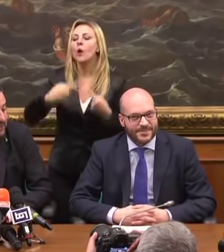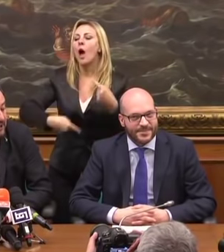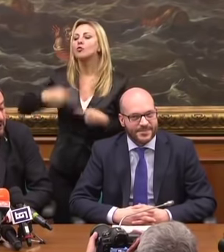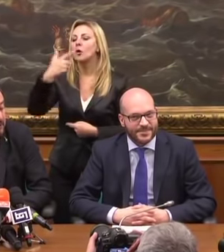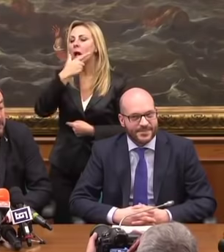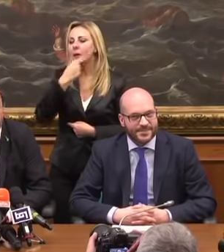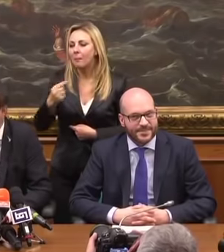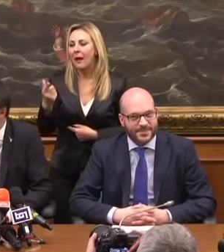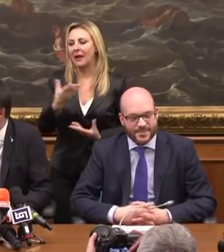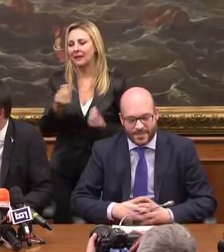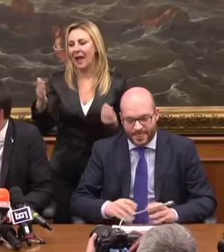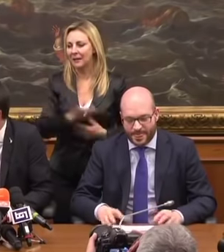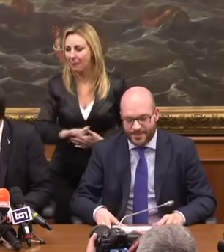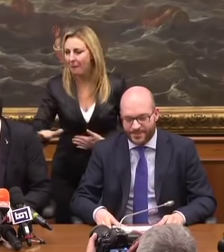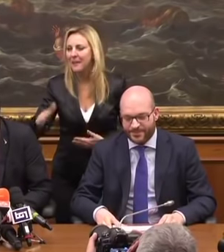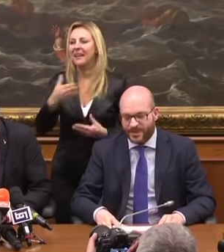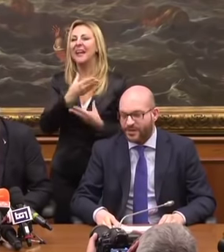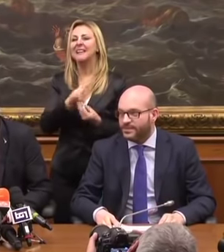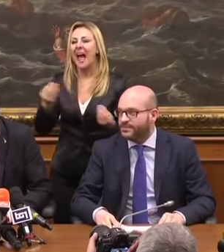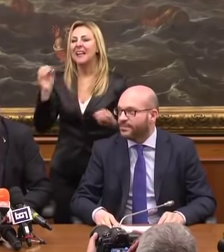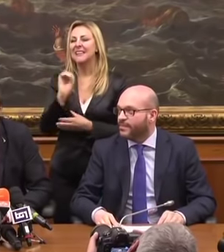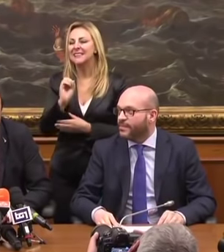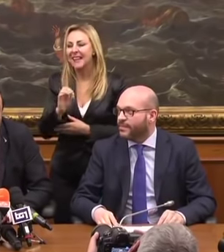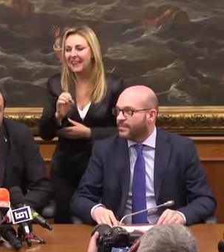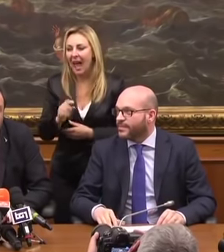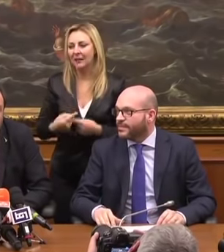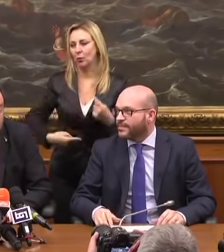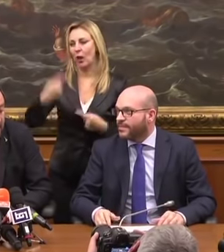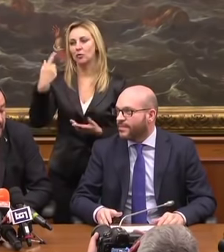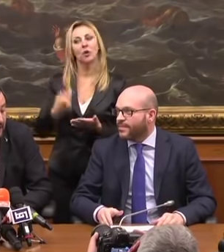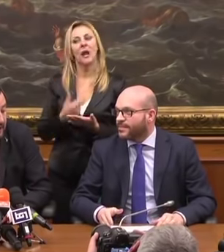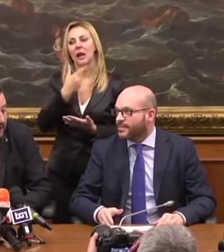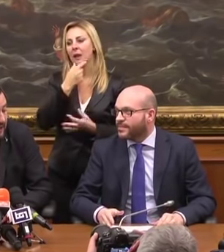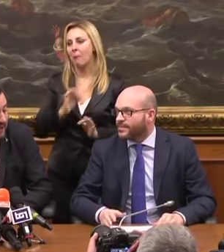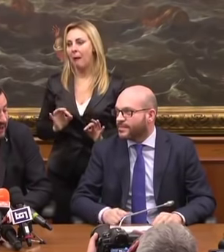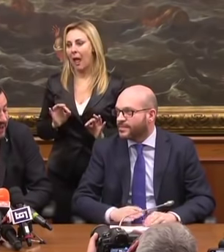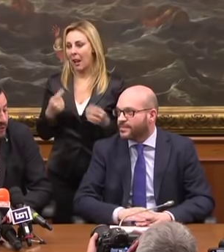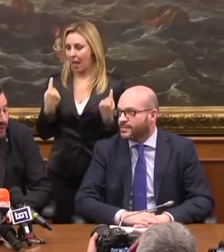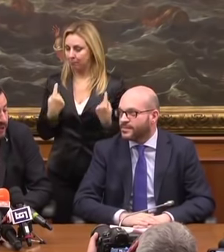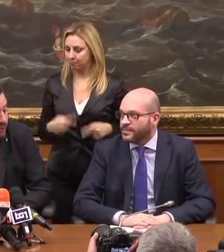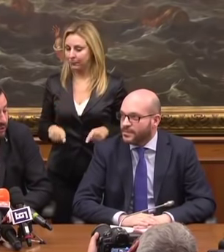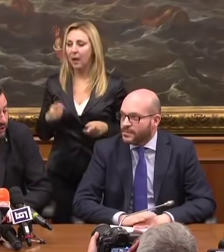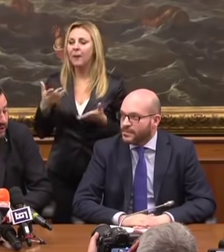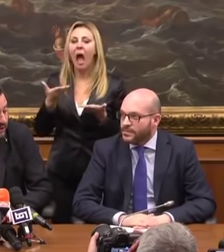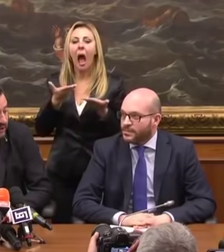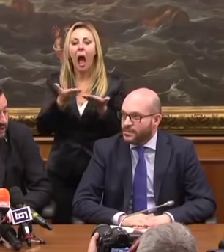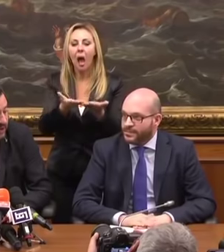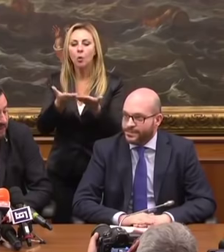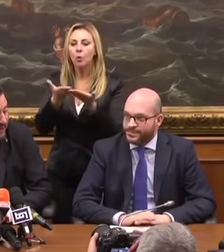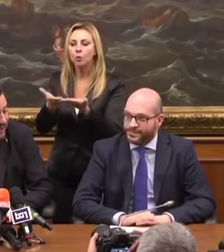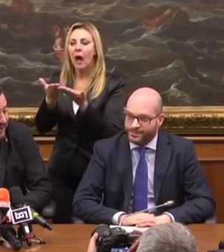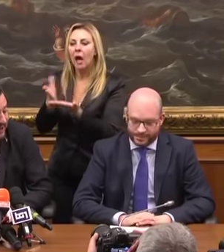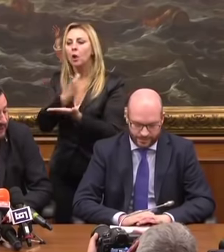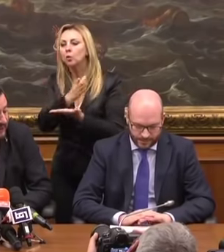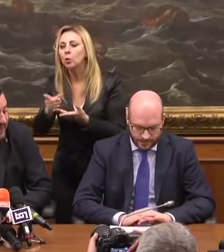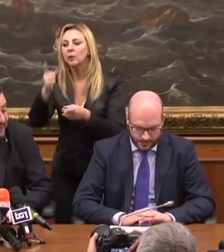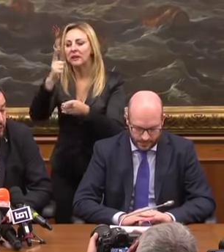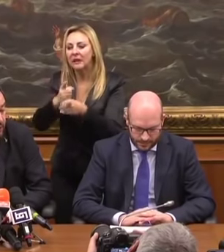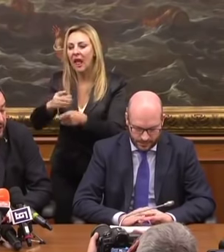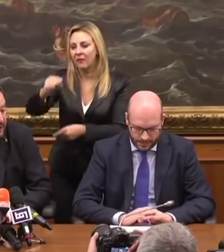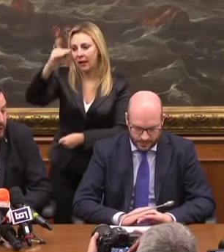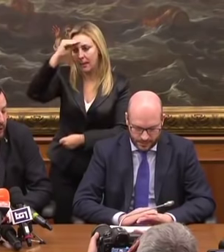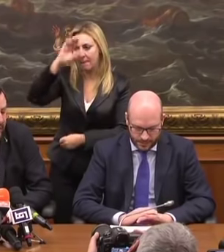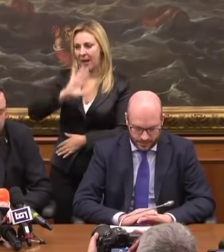tanti bimbi, tante bimbe e tanti insegnanti, che aiutare tutti a imparare,